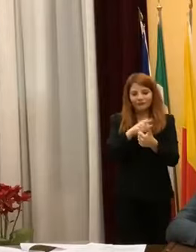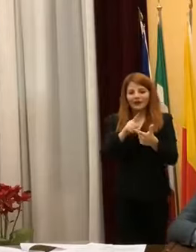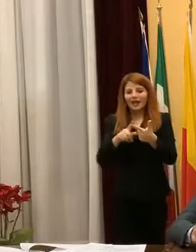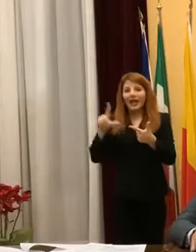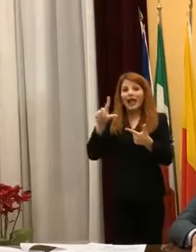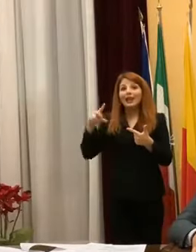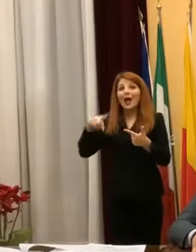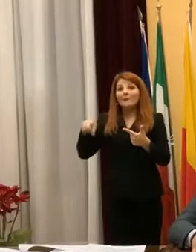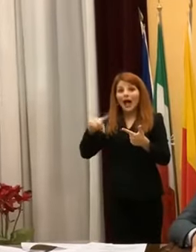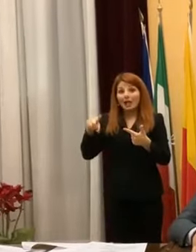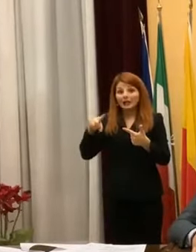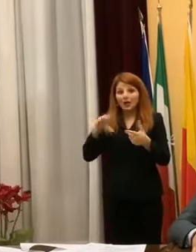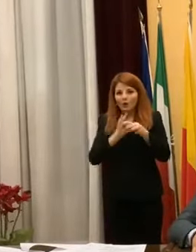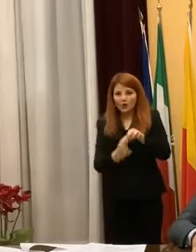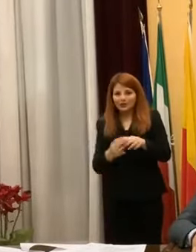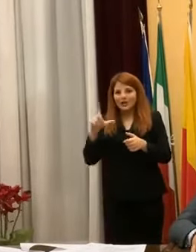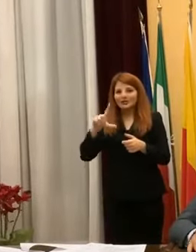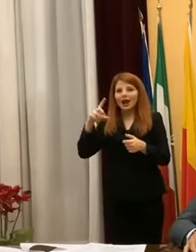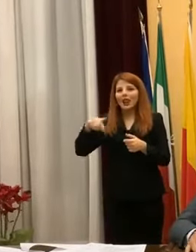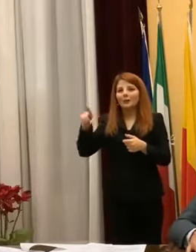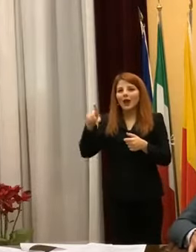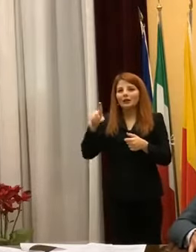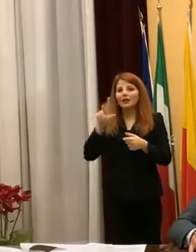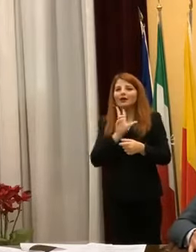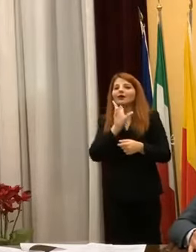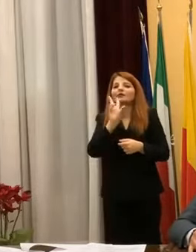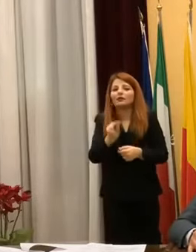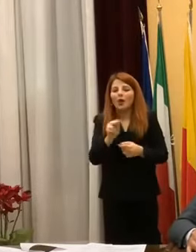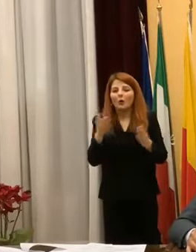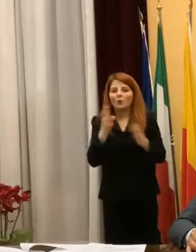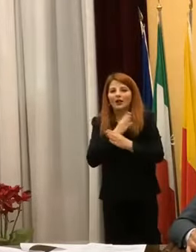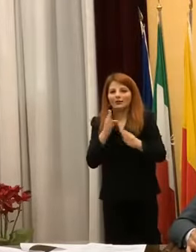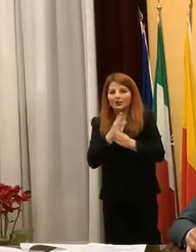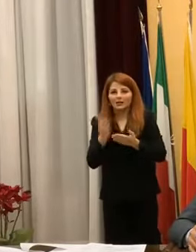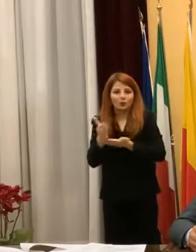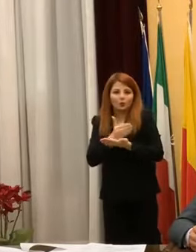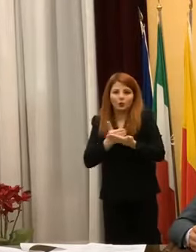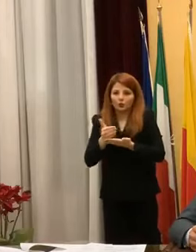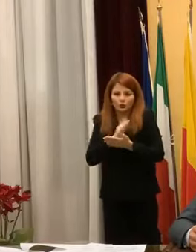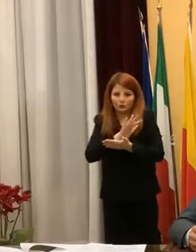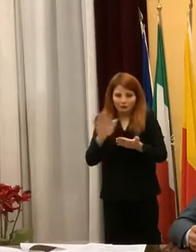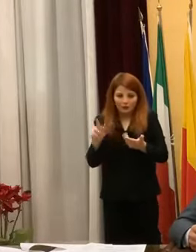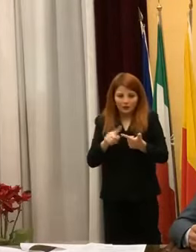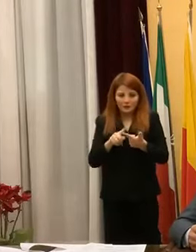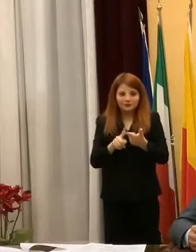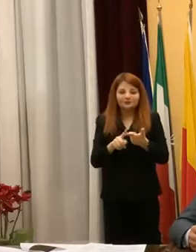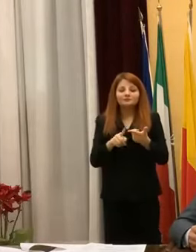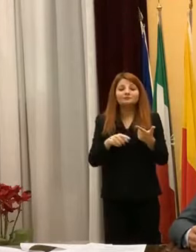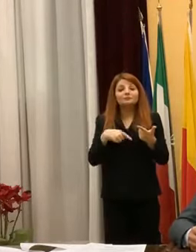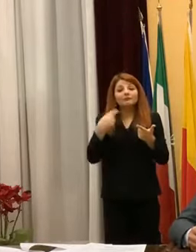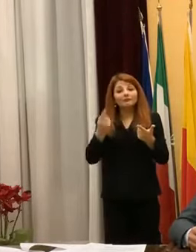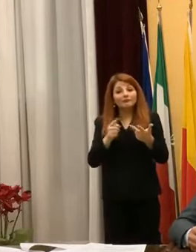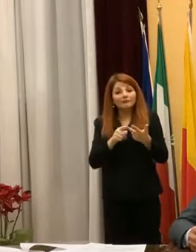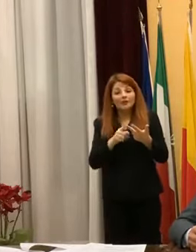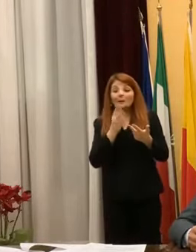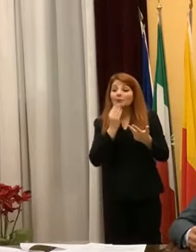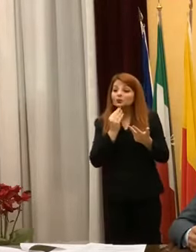cari miei, il dato è tratto, come direbbe il buon Musumeci, no? E